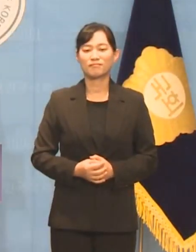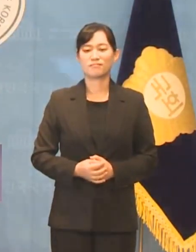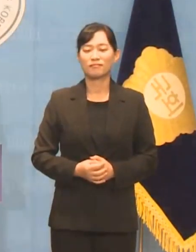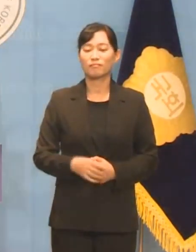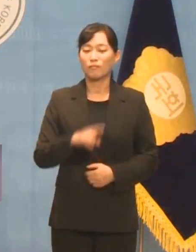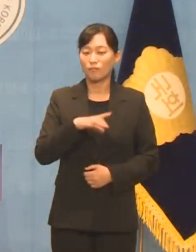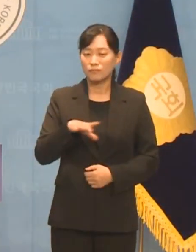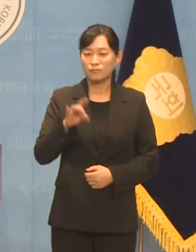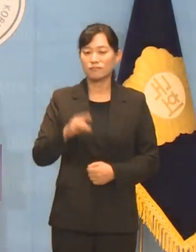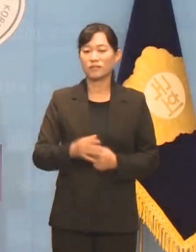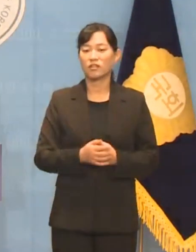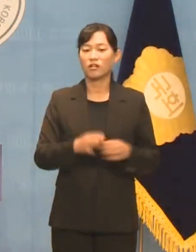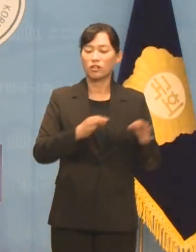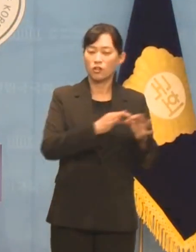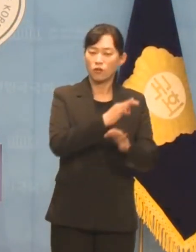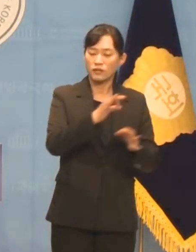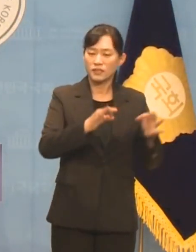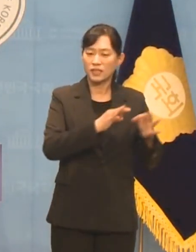우선